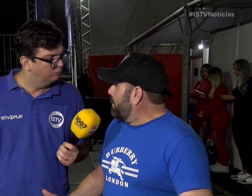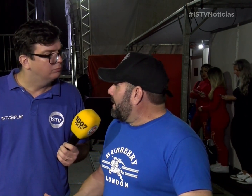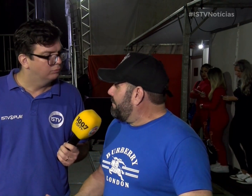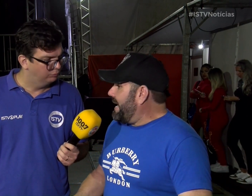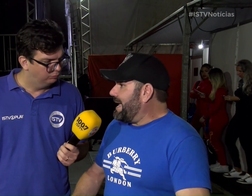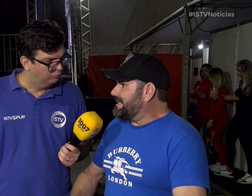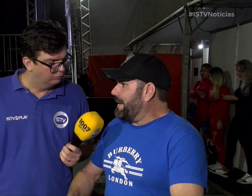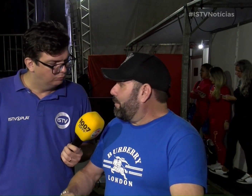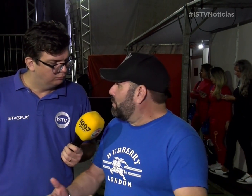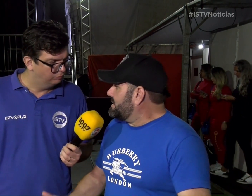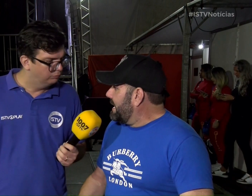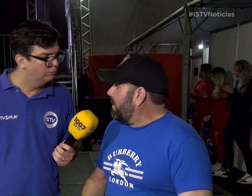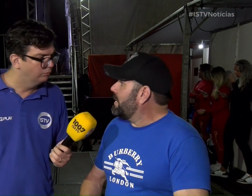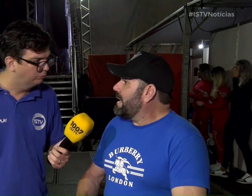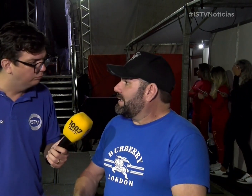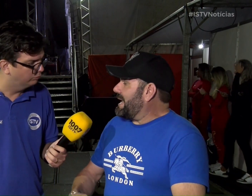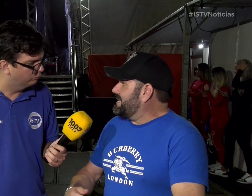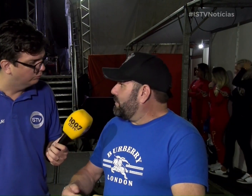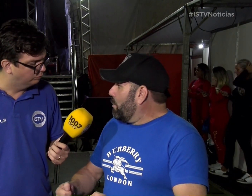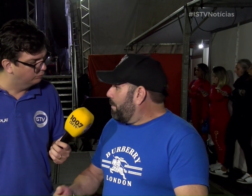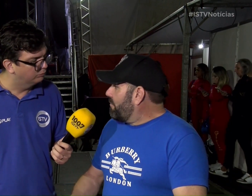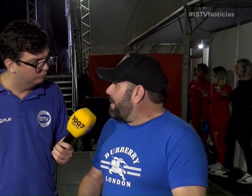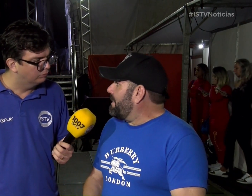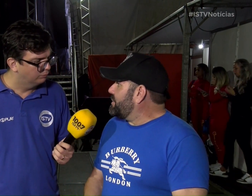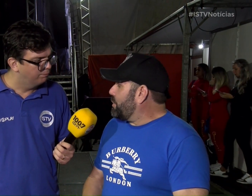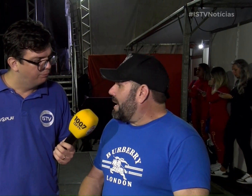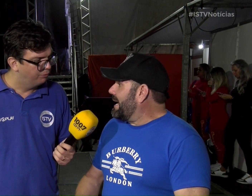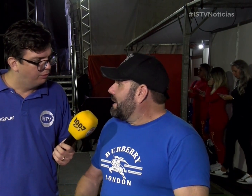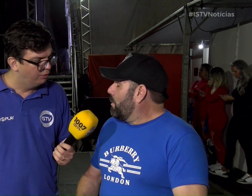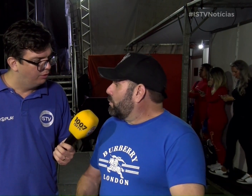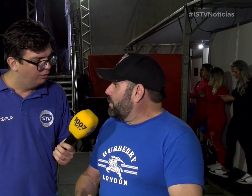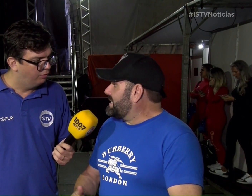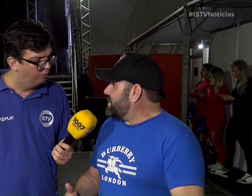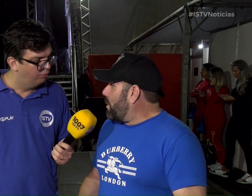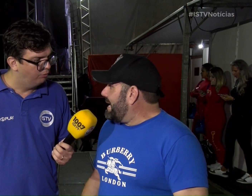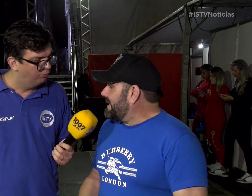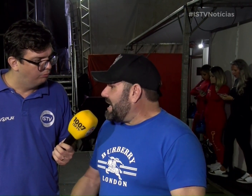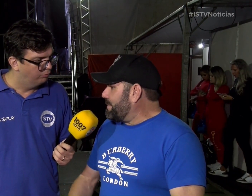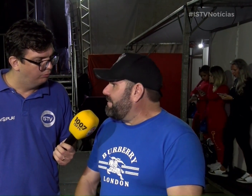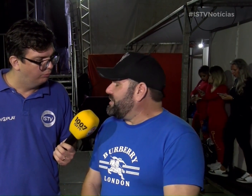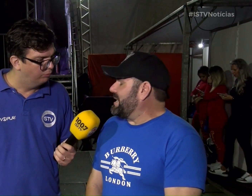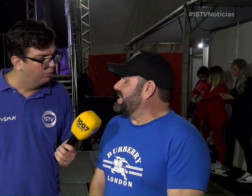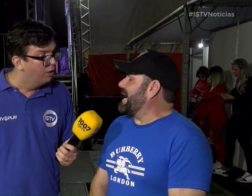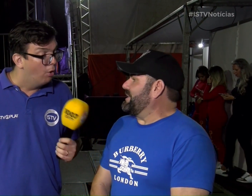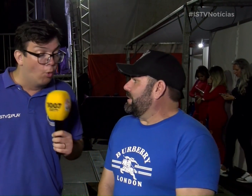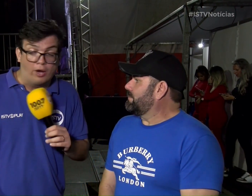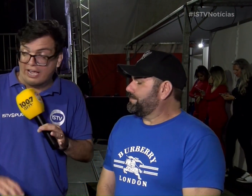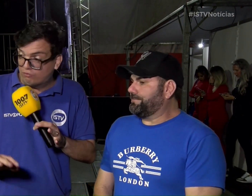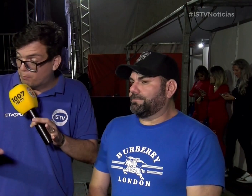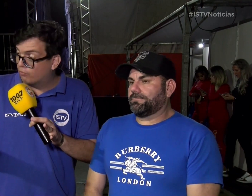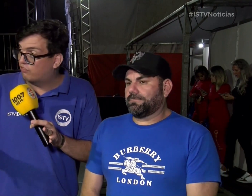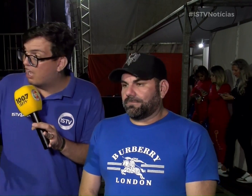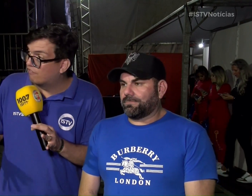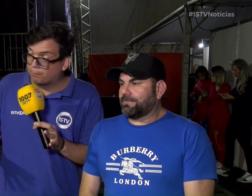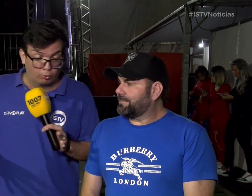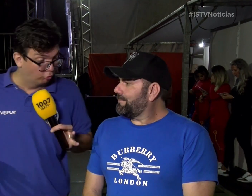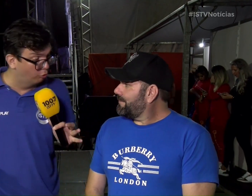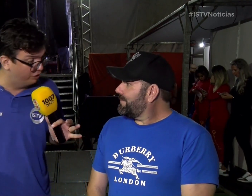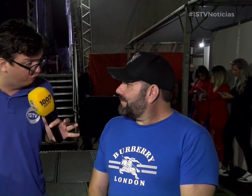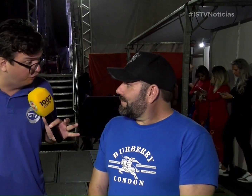que vem, né? Sem poluição, trazendo aí o povo para Bertioga, um turista de qualidade para investir na cidade. O responsável por tudo isso,